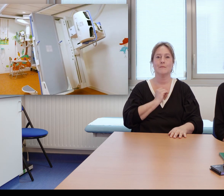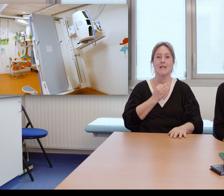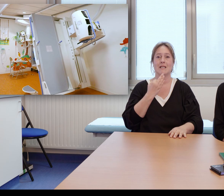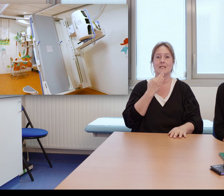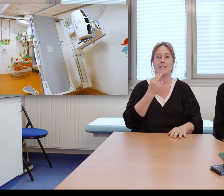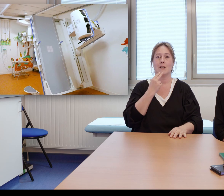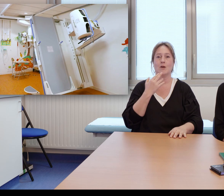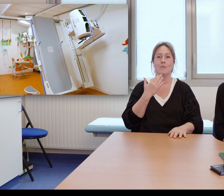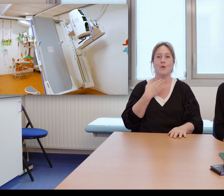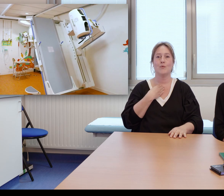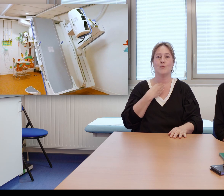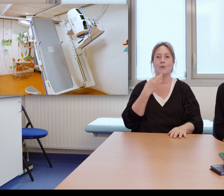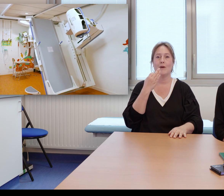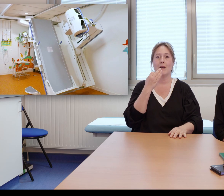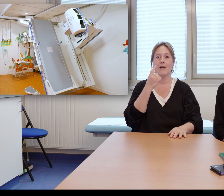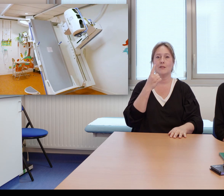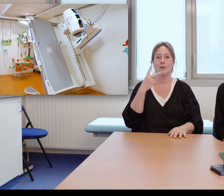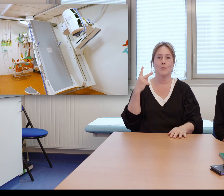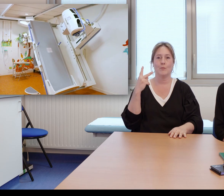C'est comme une radio,